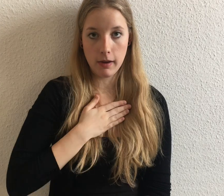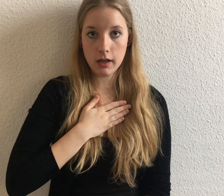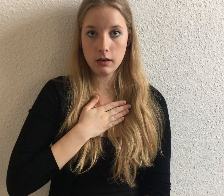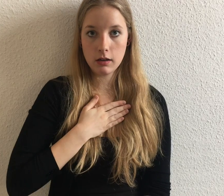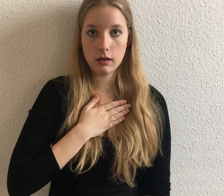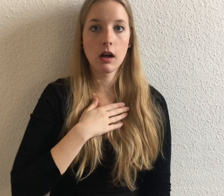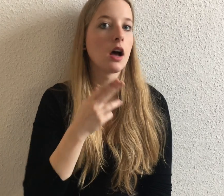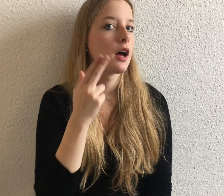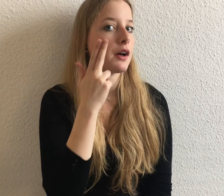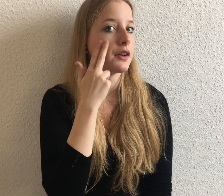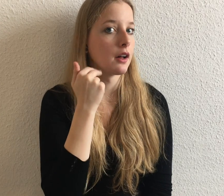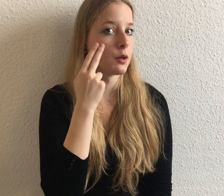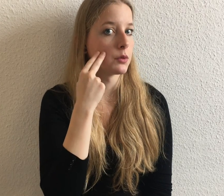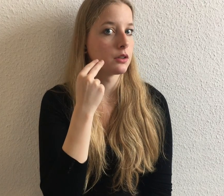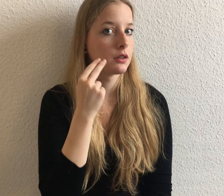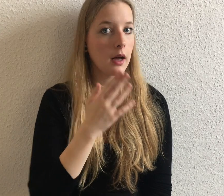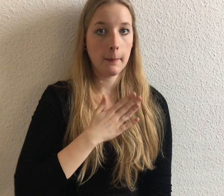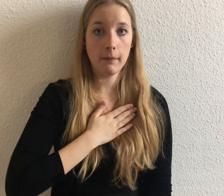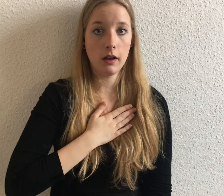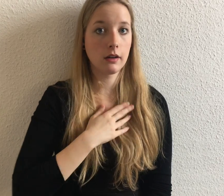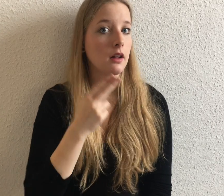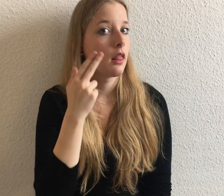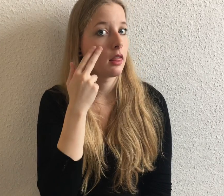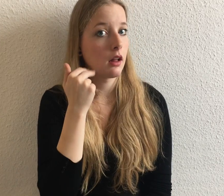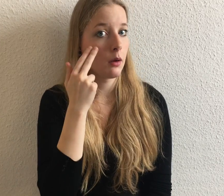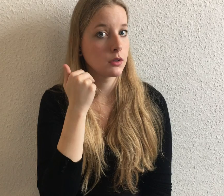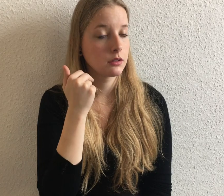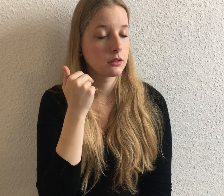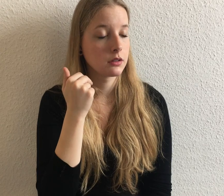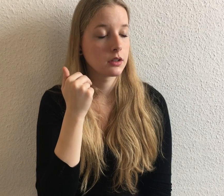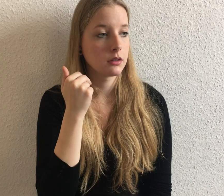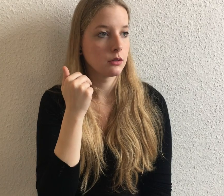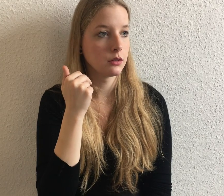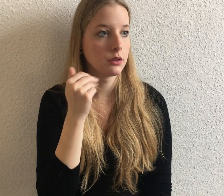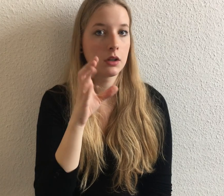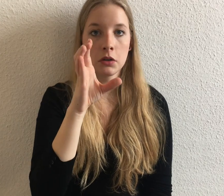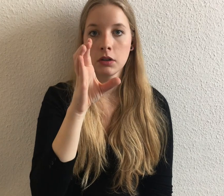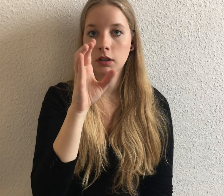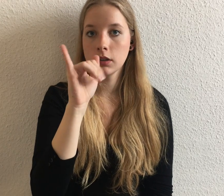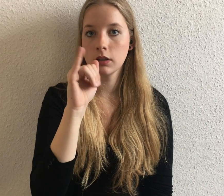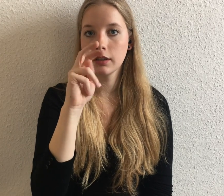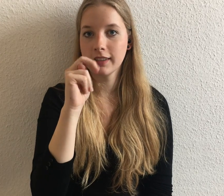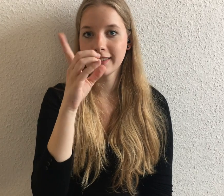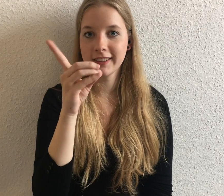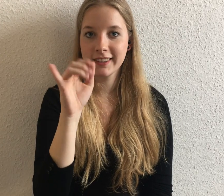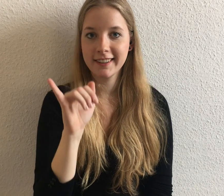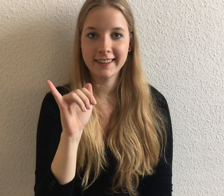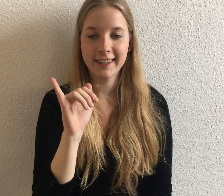Mein Name. Mein Name ist Cindy.